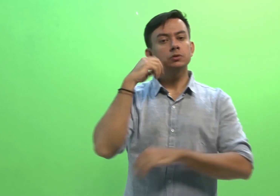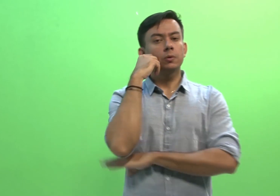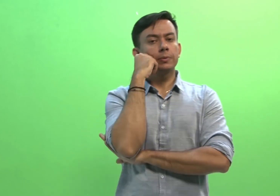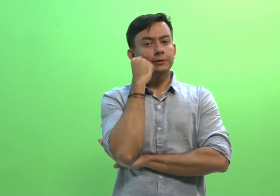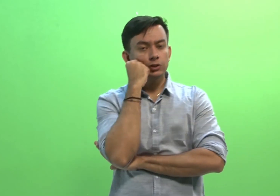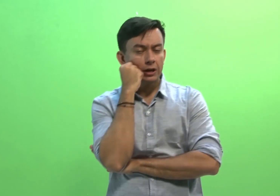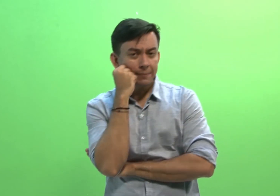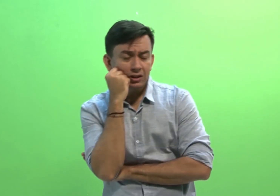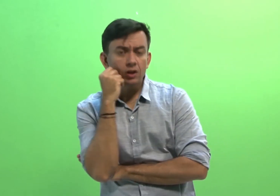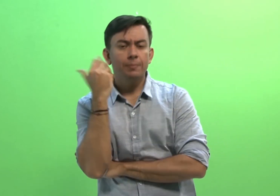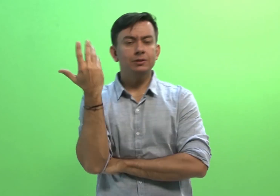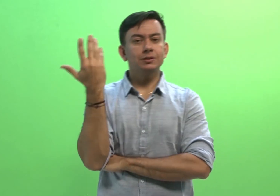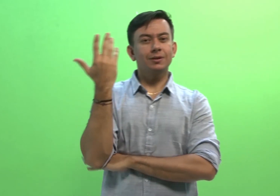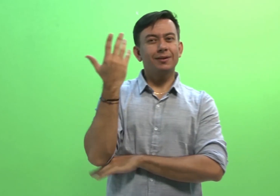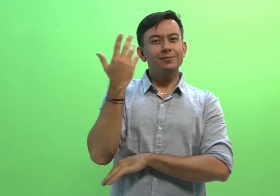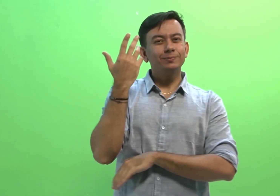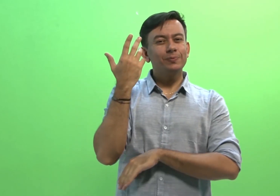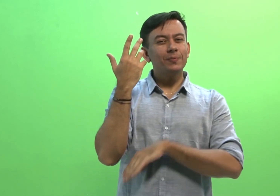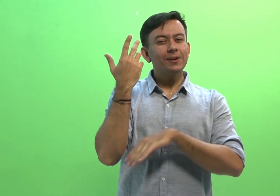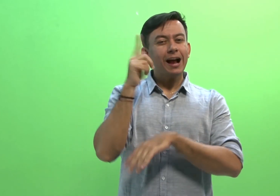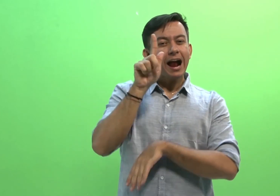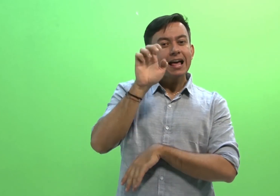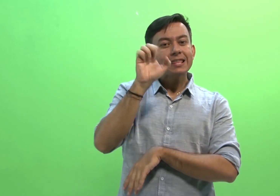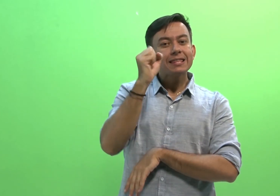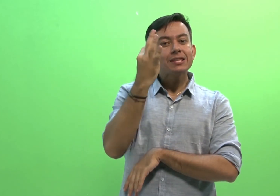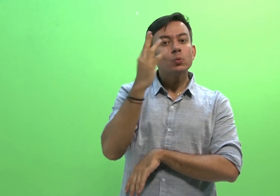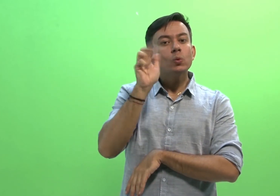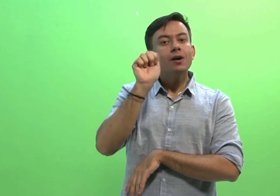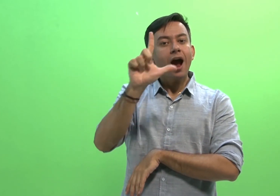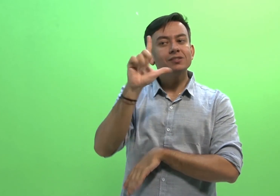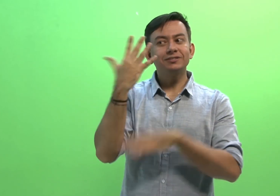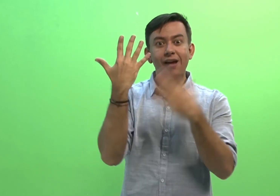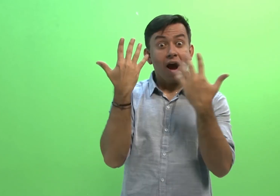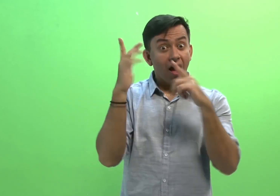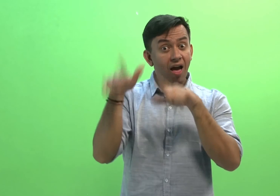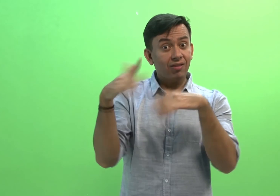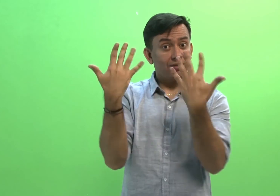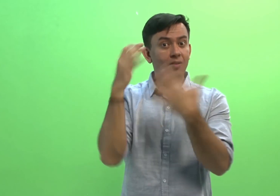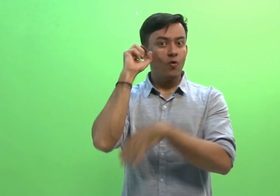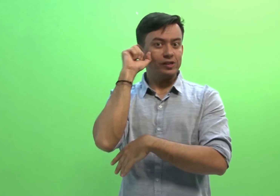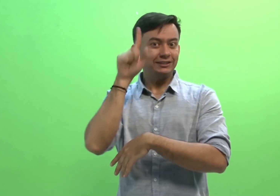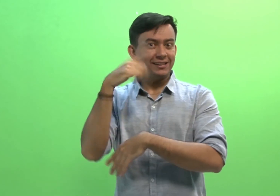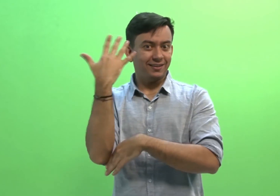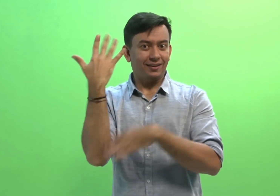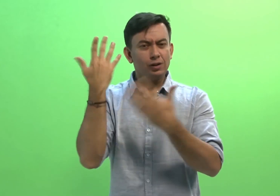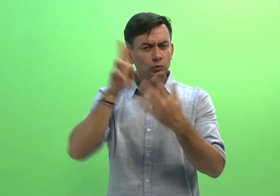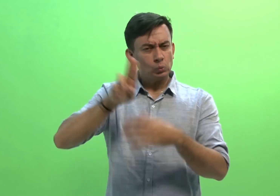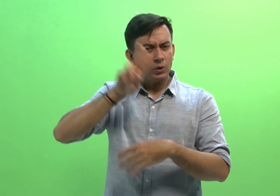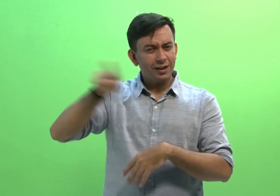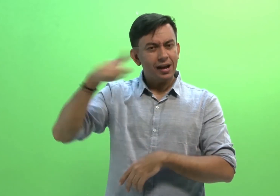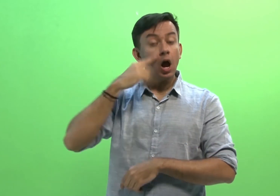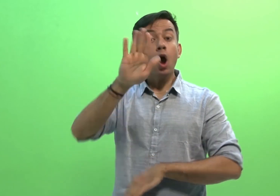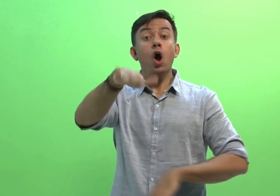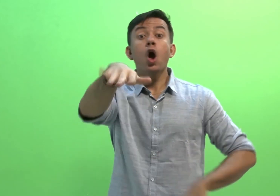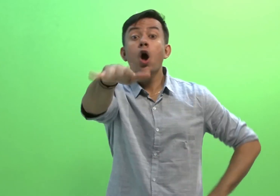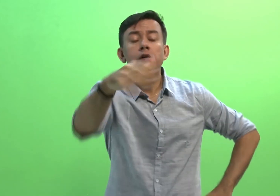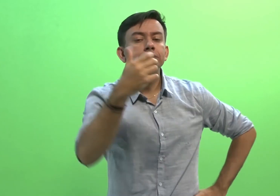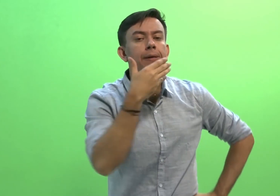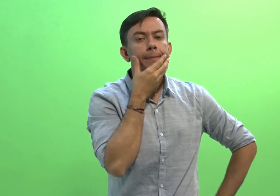vão se apoiar. Então, farão gesto enquanto conversam. Os ouvintes fazem isso. Olha,